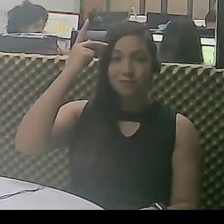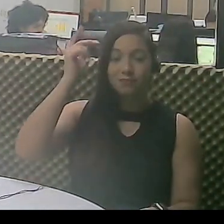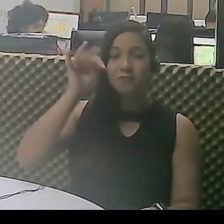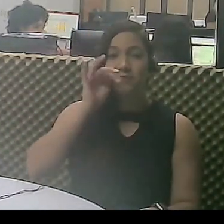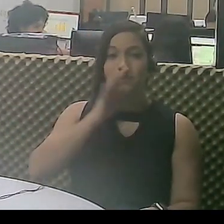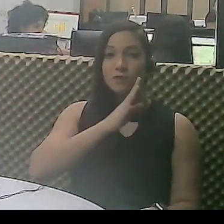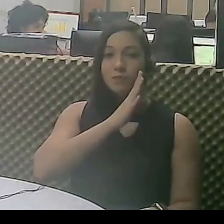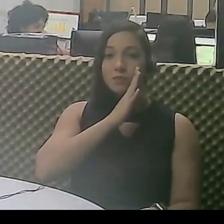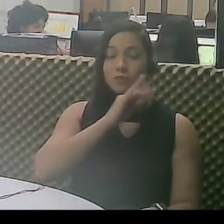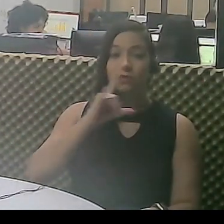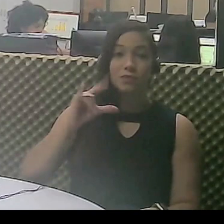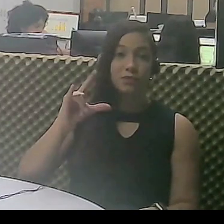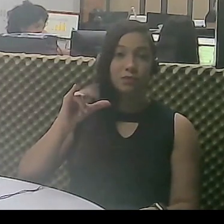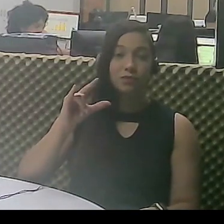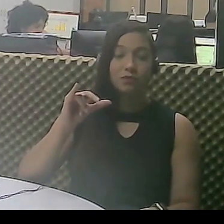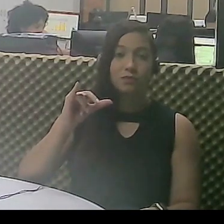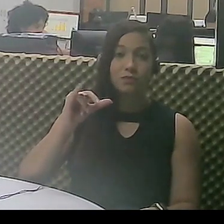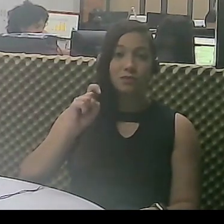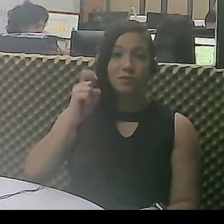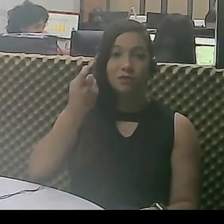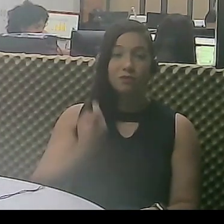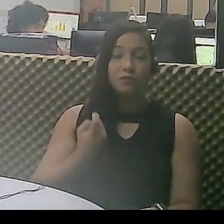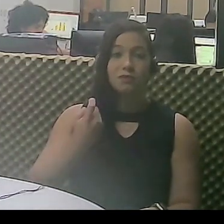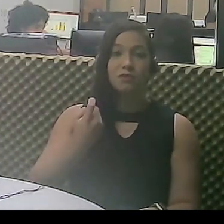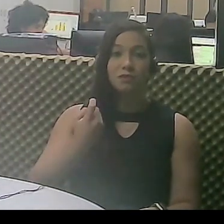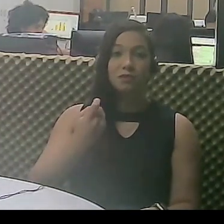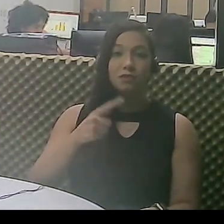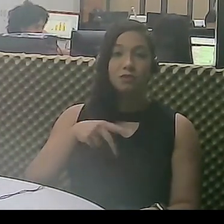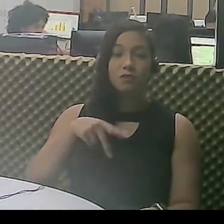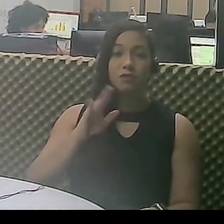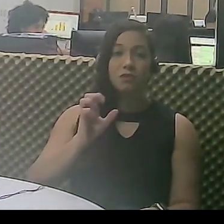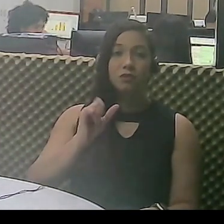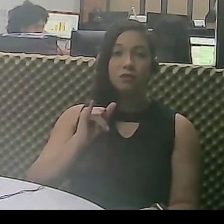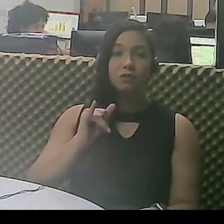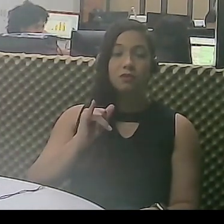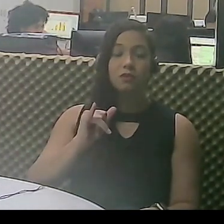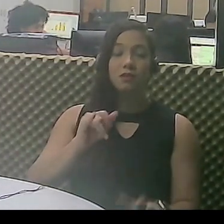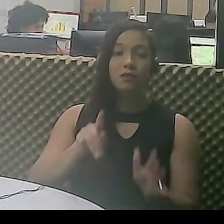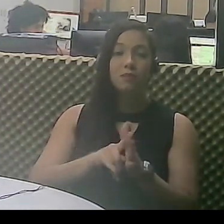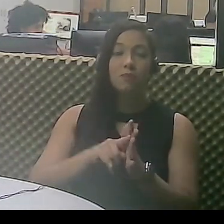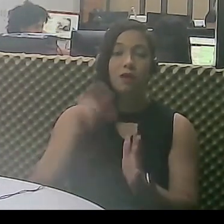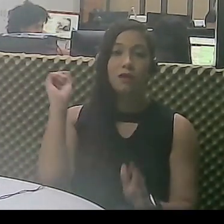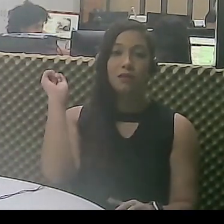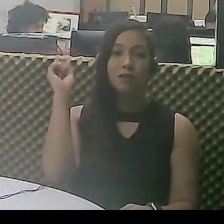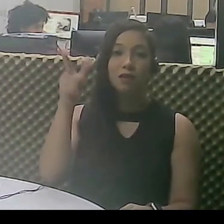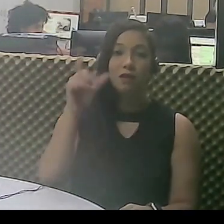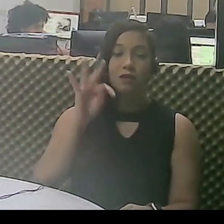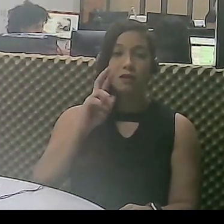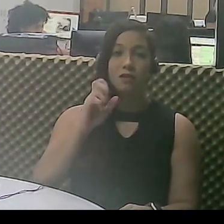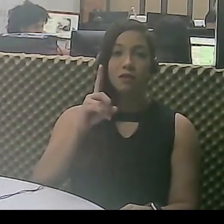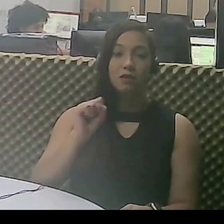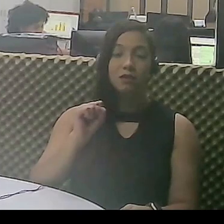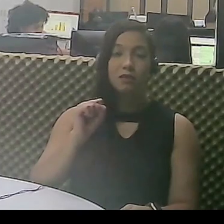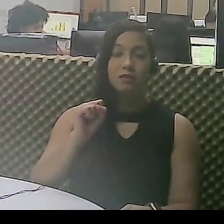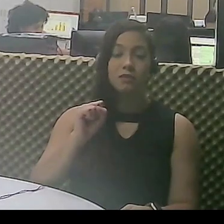Facebook, Instagram, X, Kwai, Telegram, Threads e